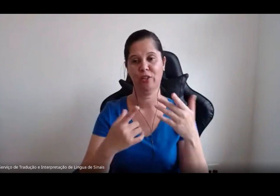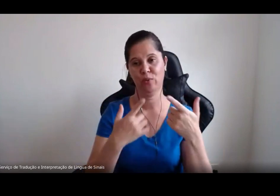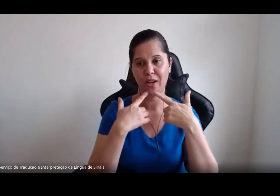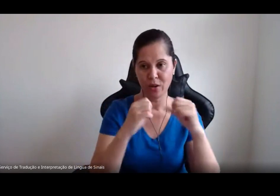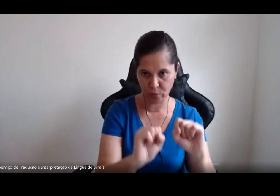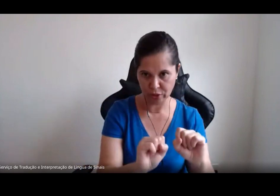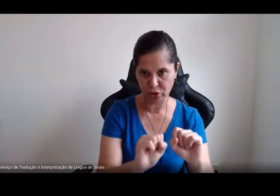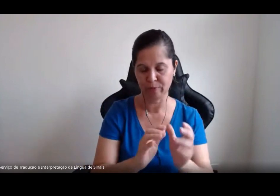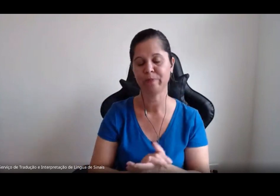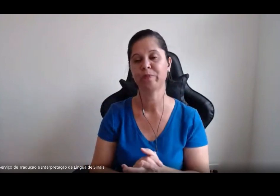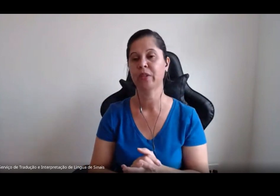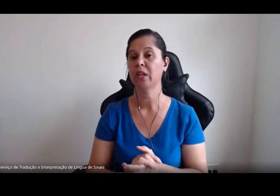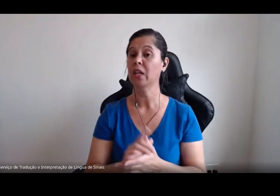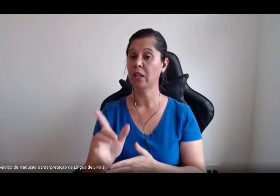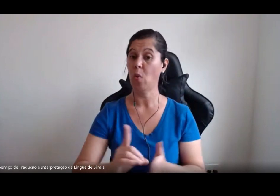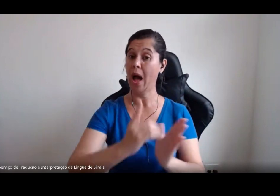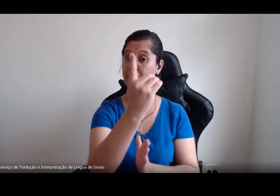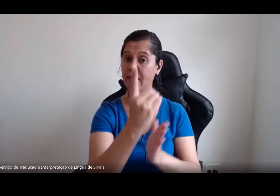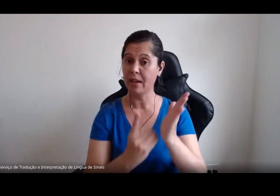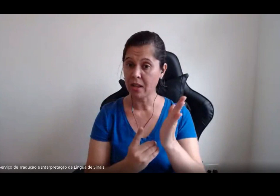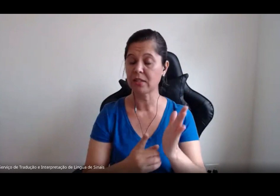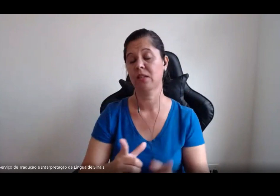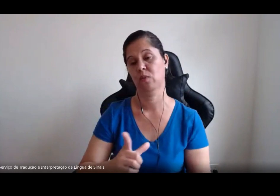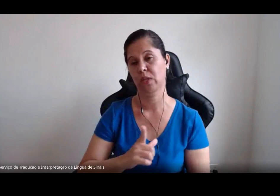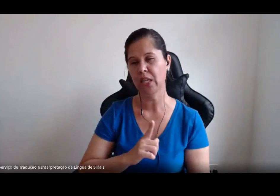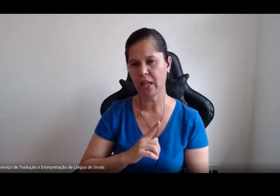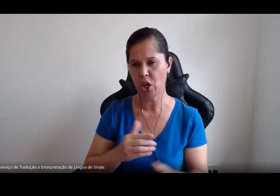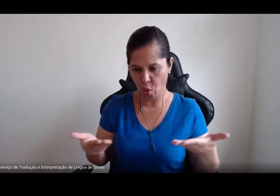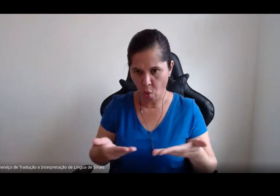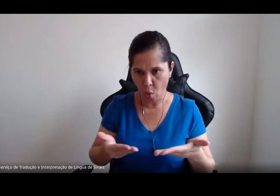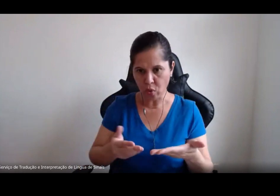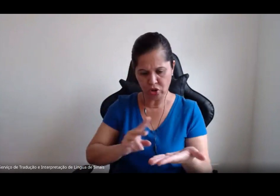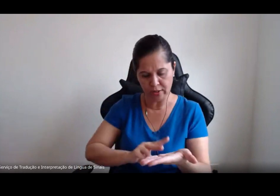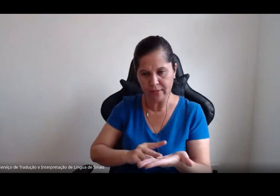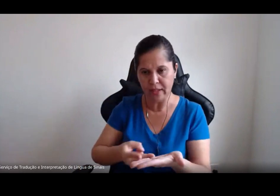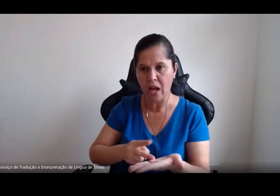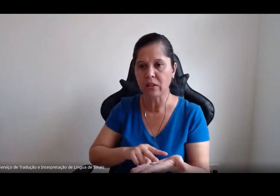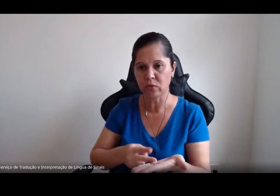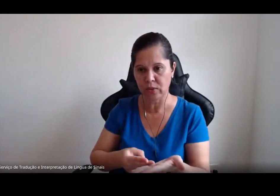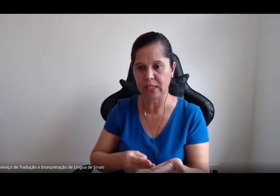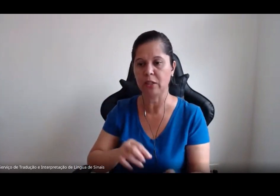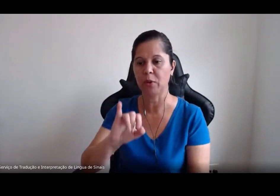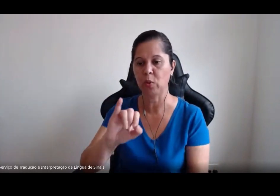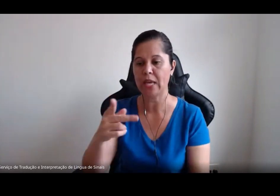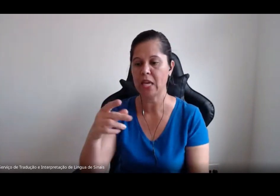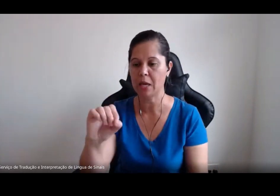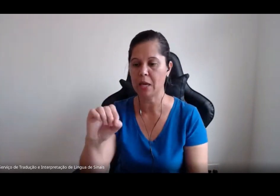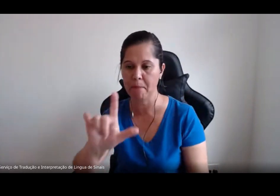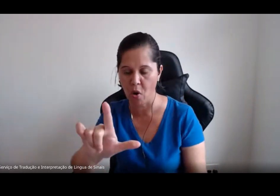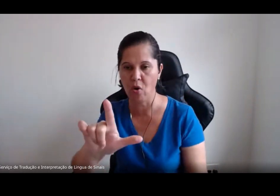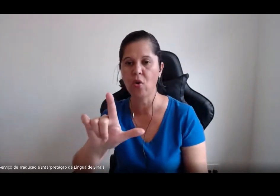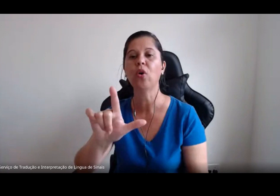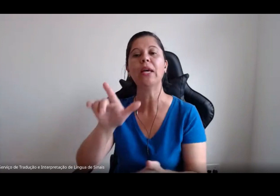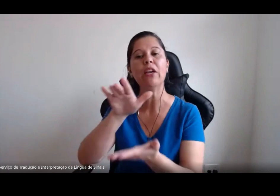linguísticos, né? Então, a Declaração Universal dos Direitos Linguísticos, que nós temos, inclusive, traduzida pelo próprio